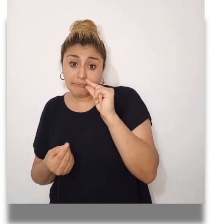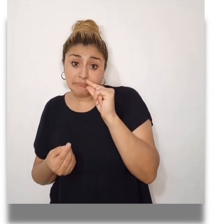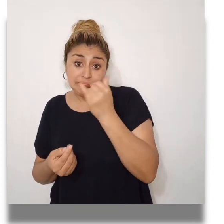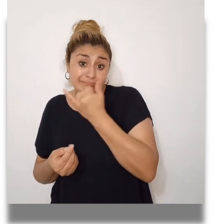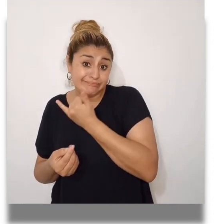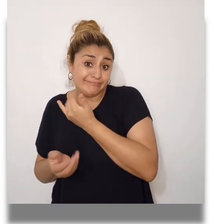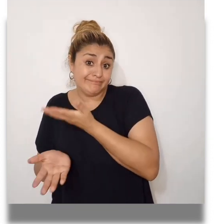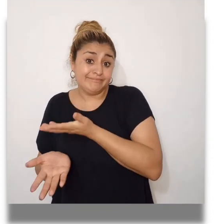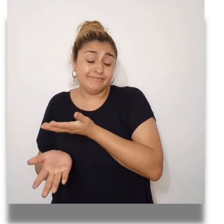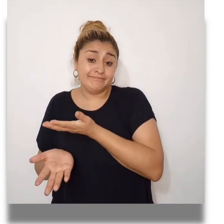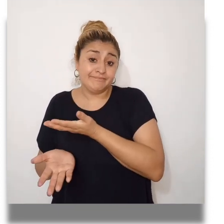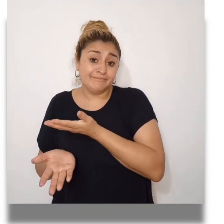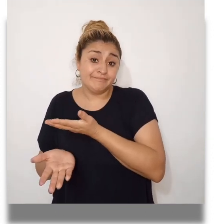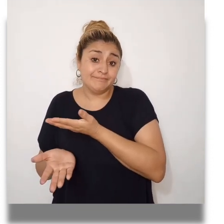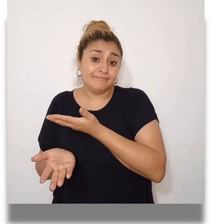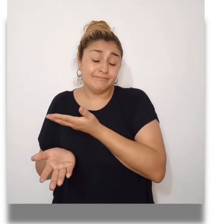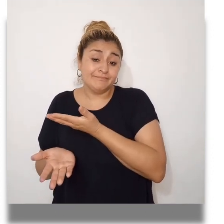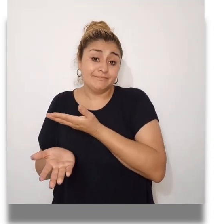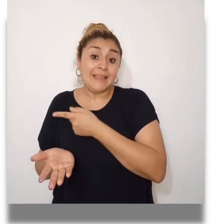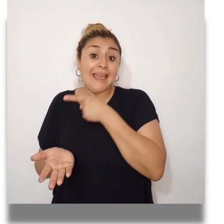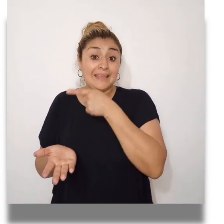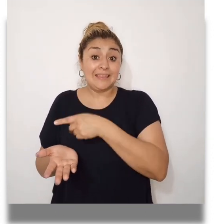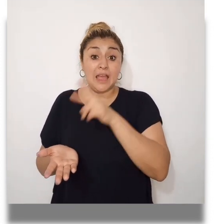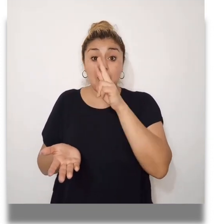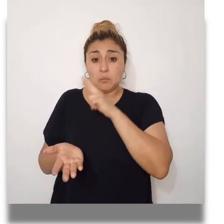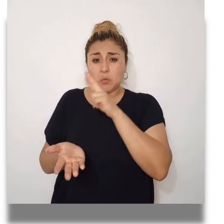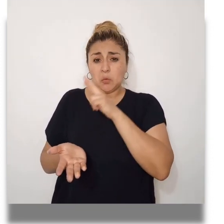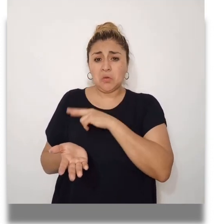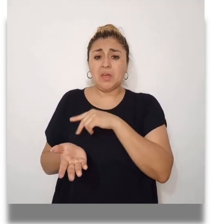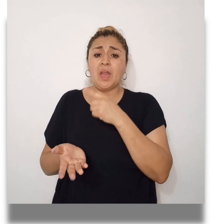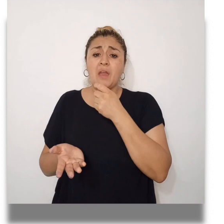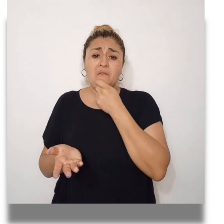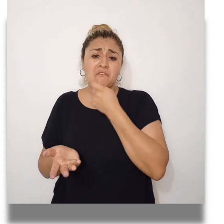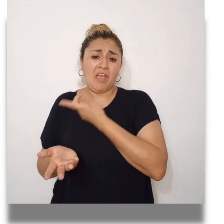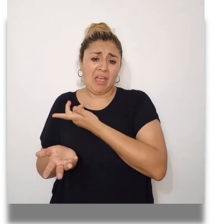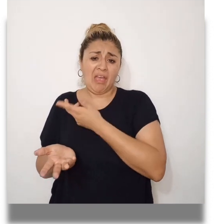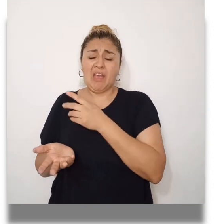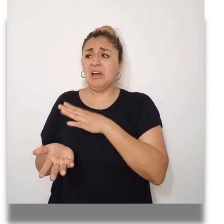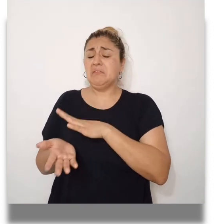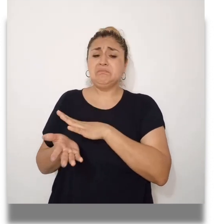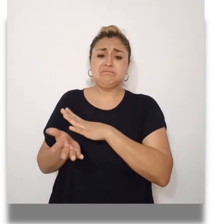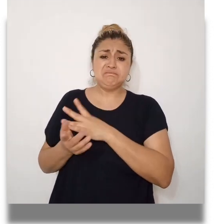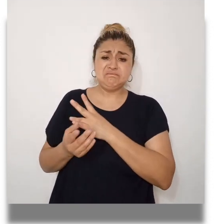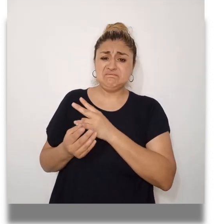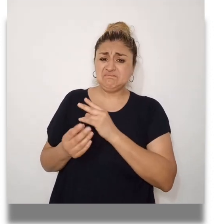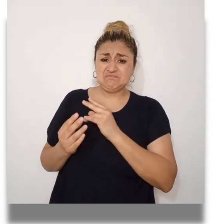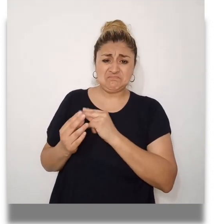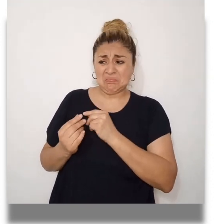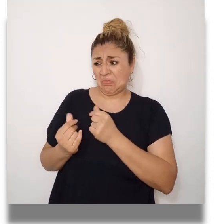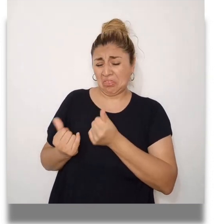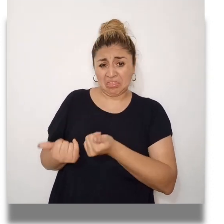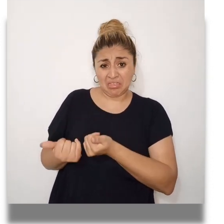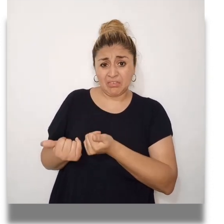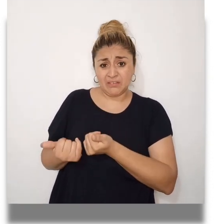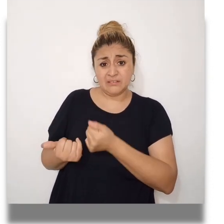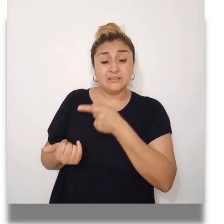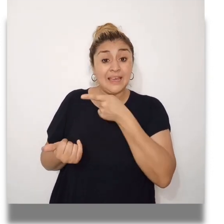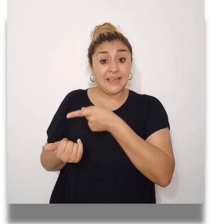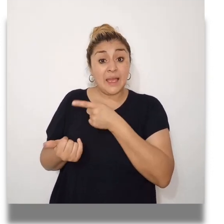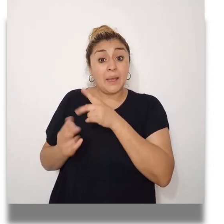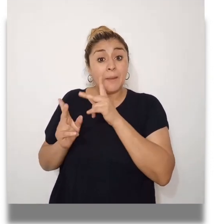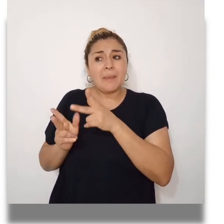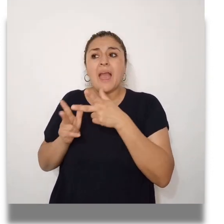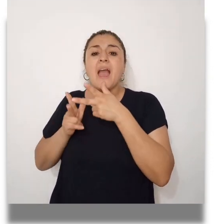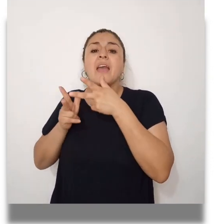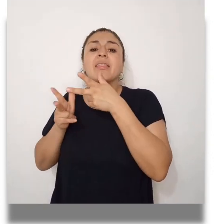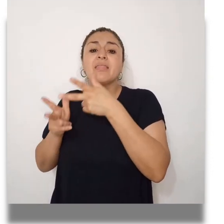femme dépourvue de sens dit. Esta mujer simple dice. Que celui qui est simple entre ici.